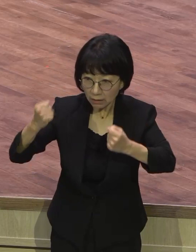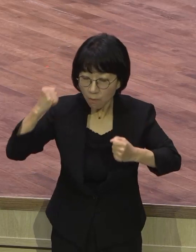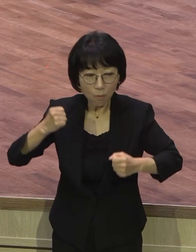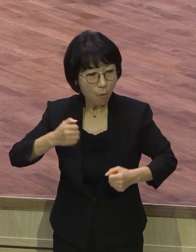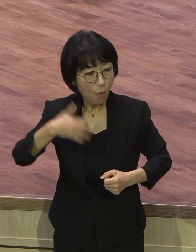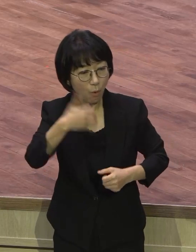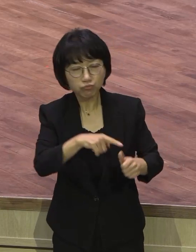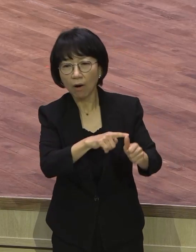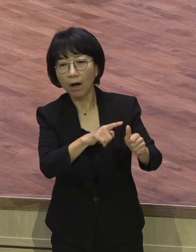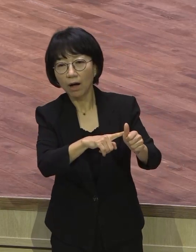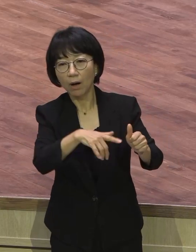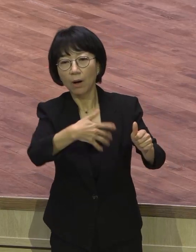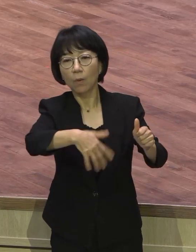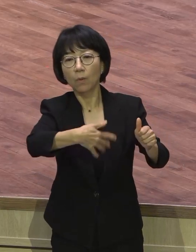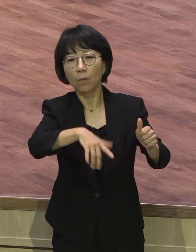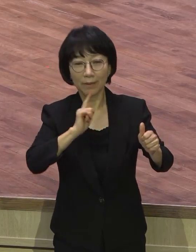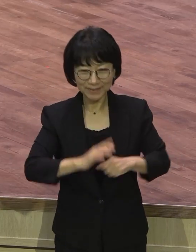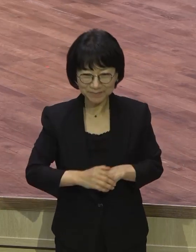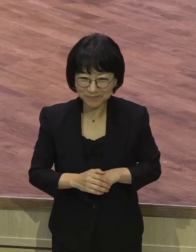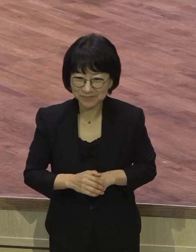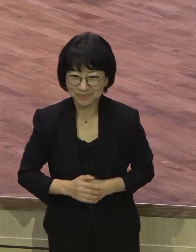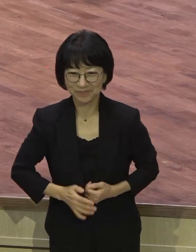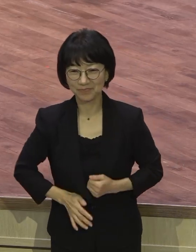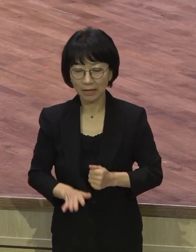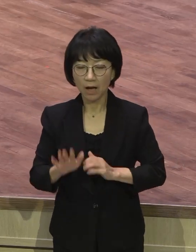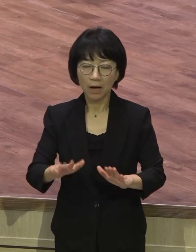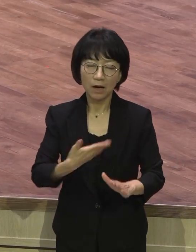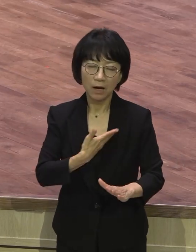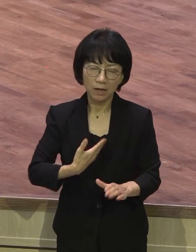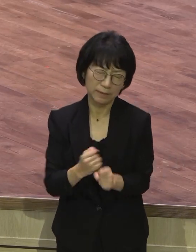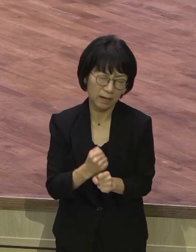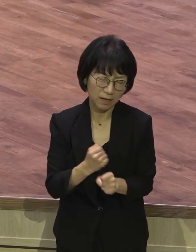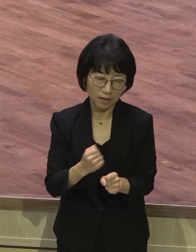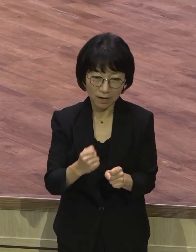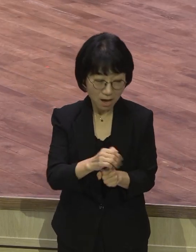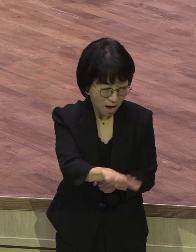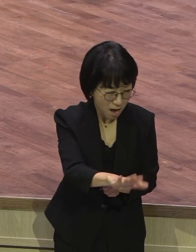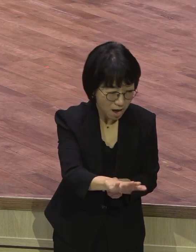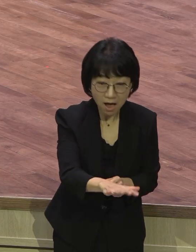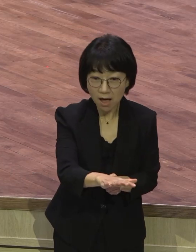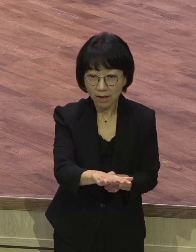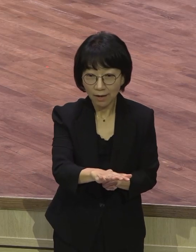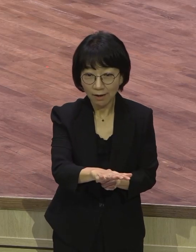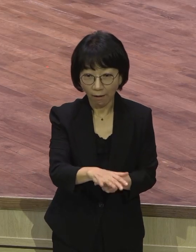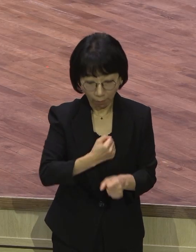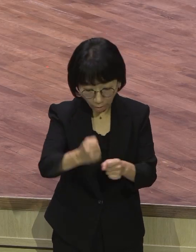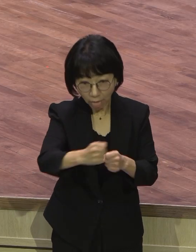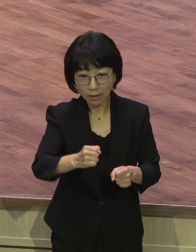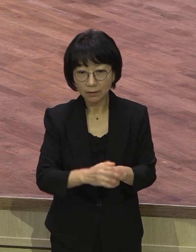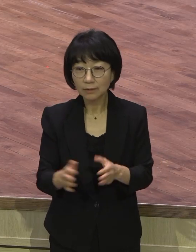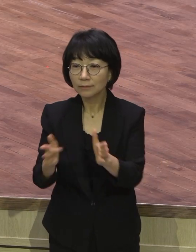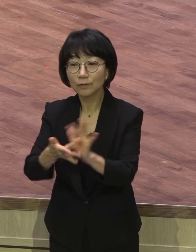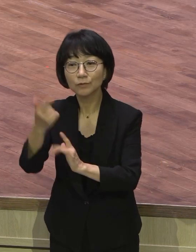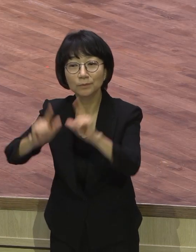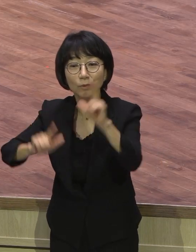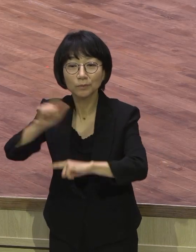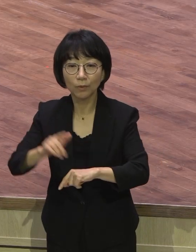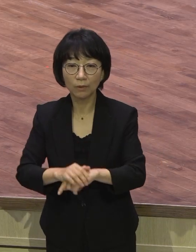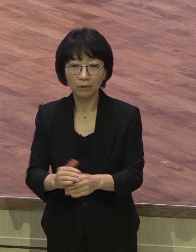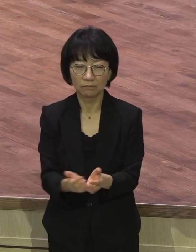하더라 제자들의 다급함과는 달리 예수님께서는 광풍